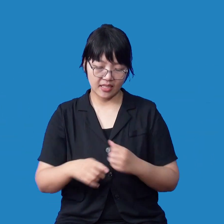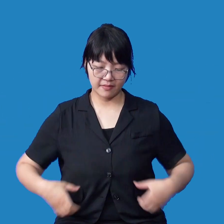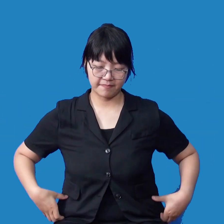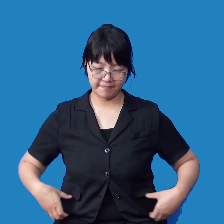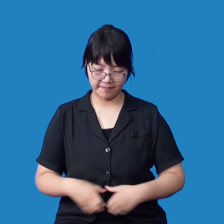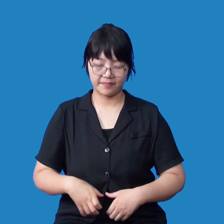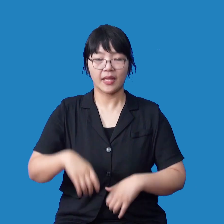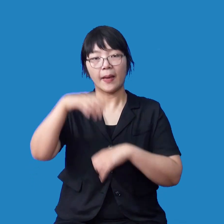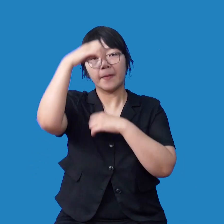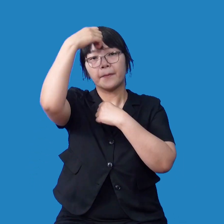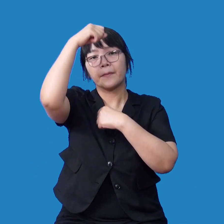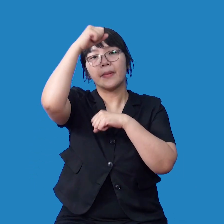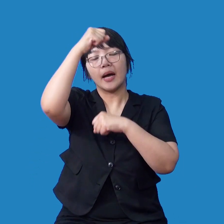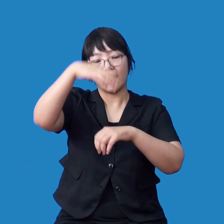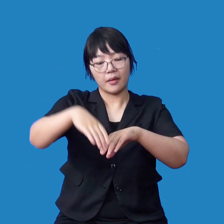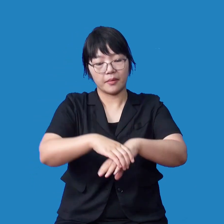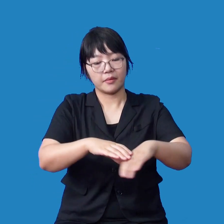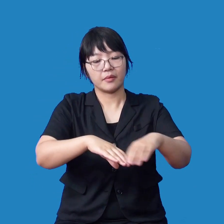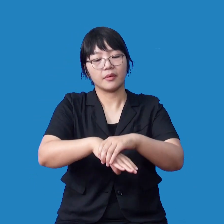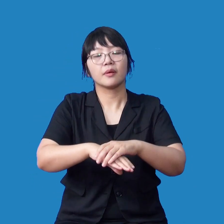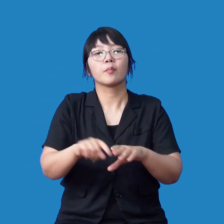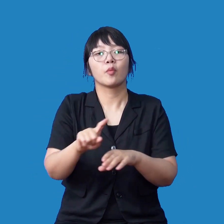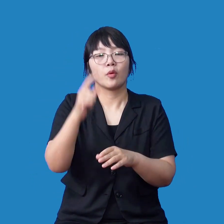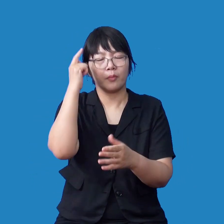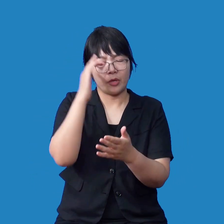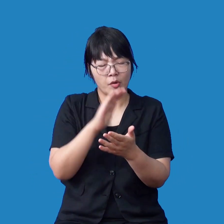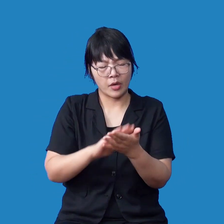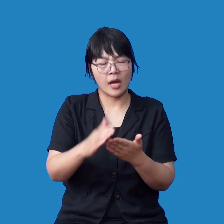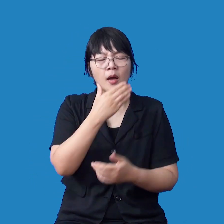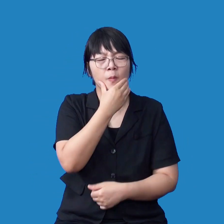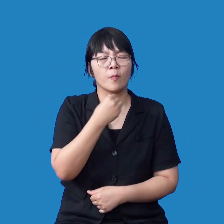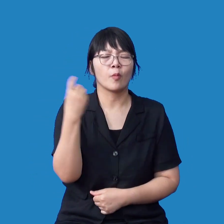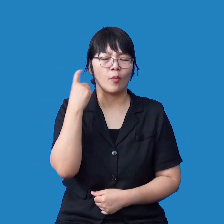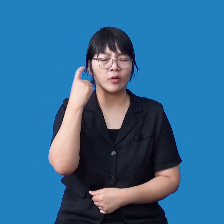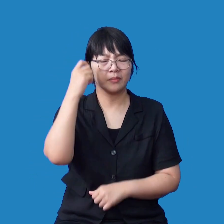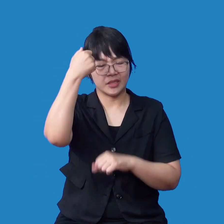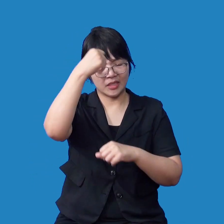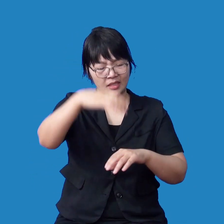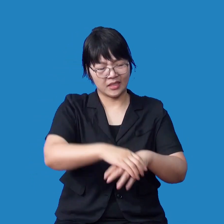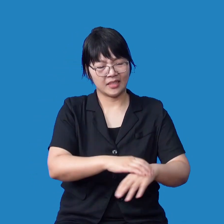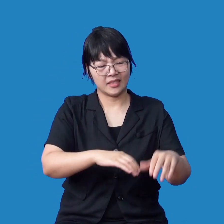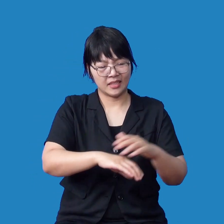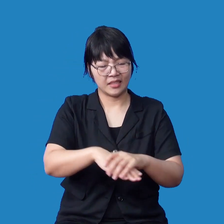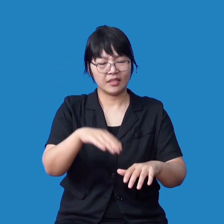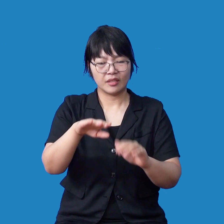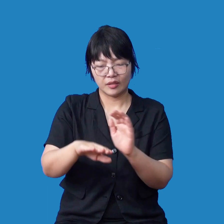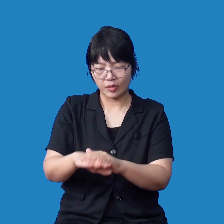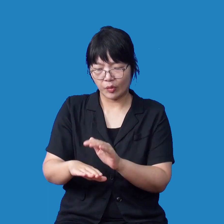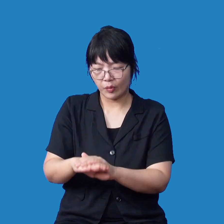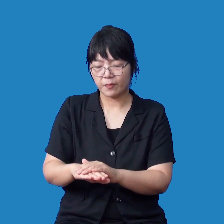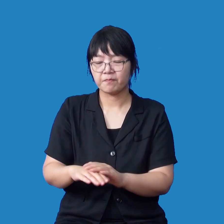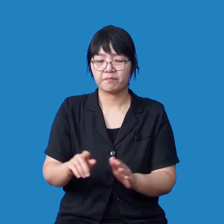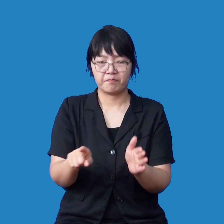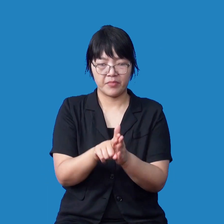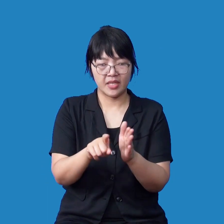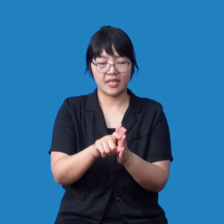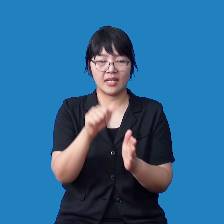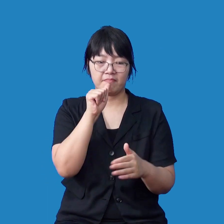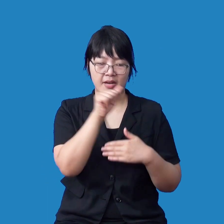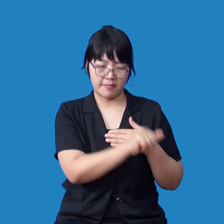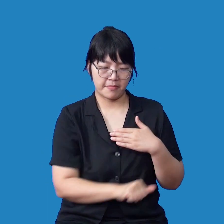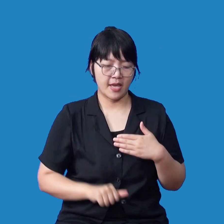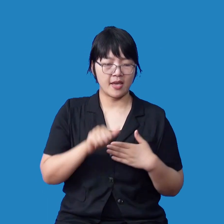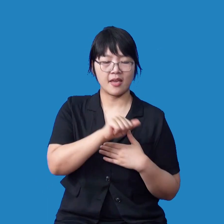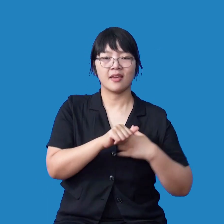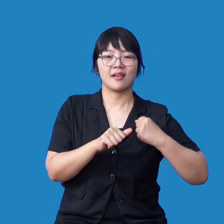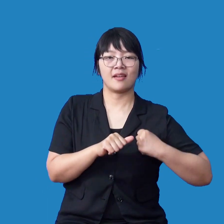신발은 뭐예요? 신발은 평화의 복음의 신을 신고, 또 한 손에는 믿음의 방패,